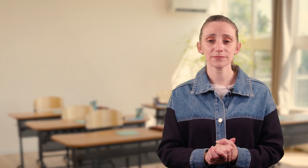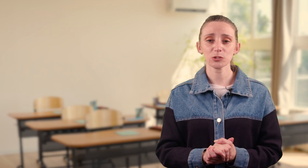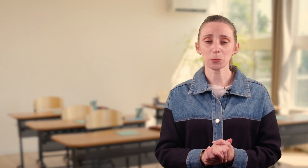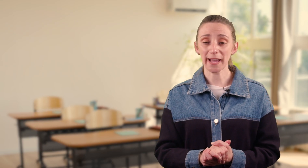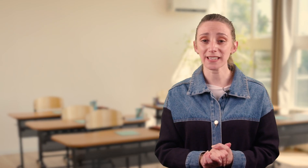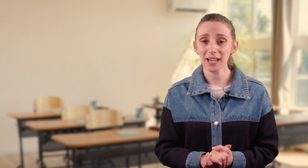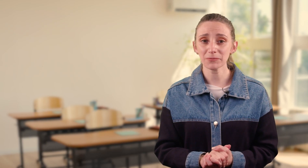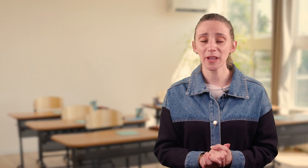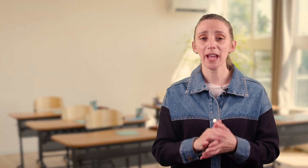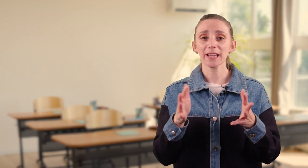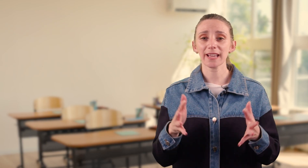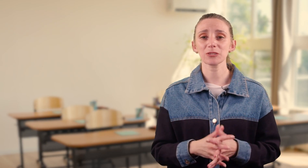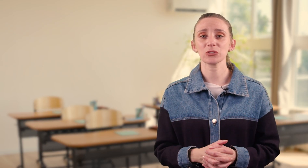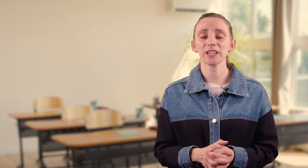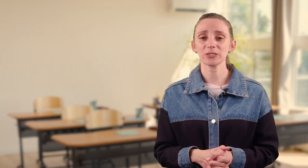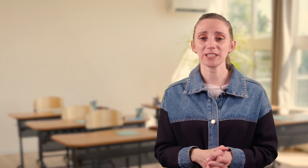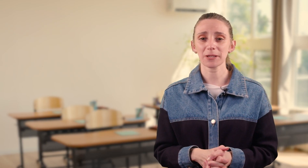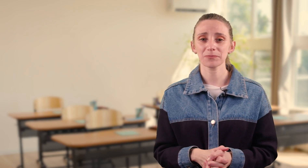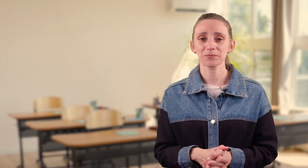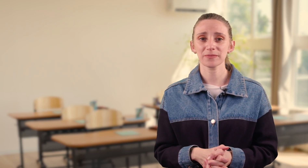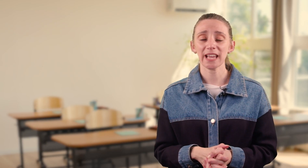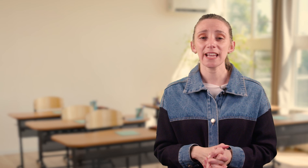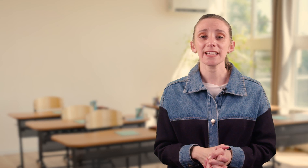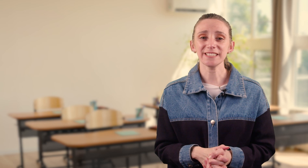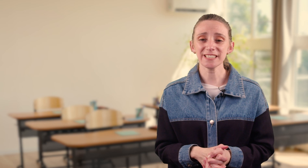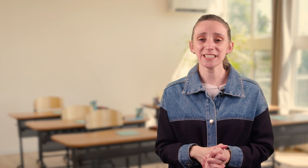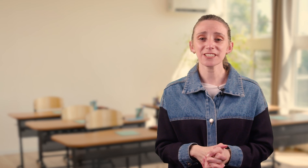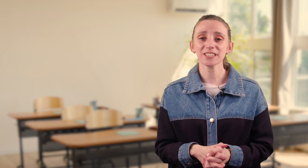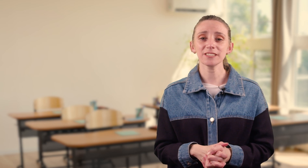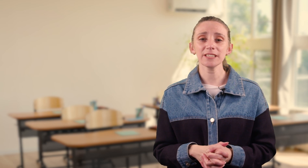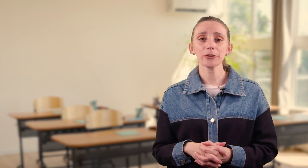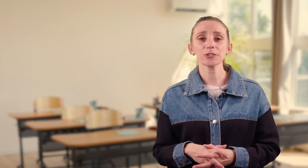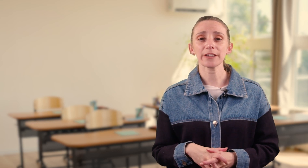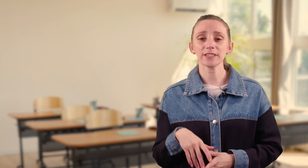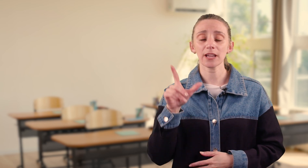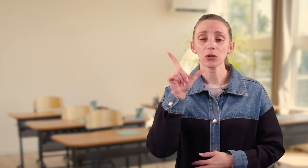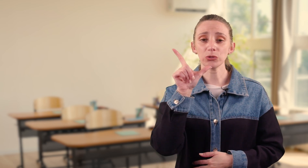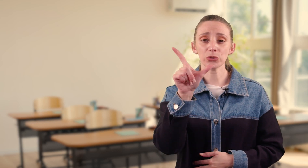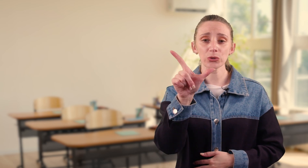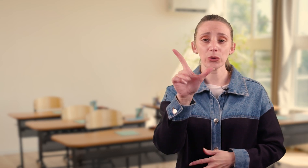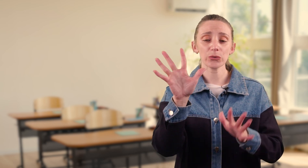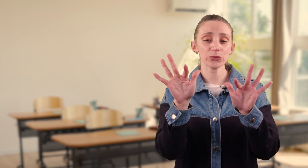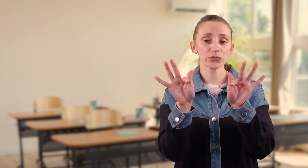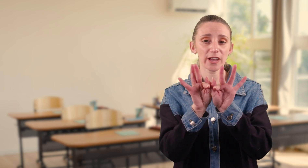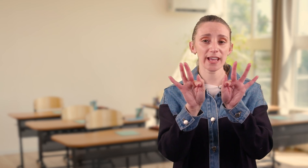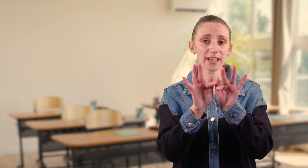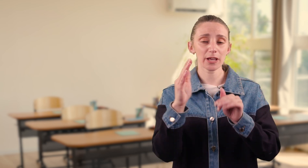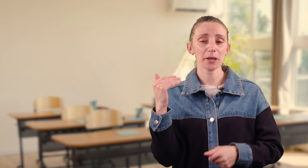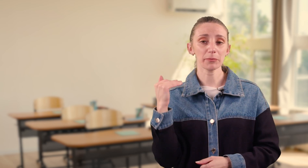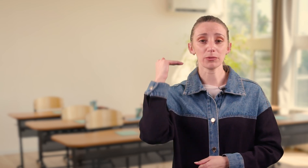Je m'arrête là. Qu'est-ce que je viens de dire? Ici, j'ai dit que j'avais 2 frères